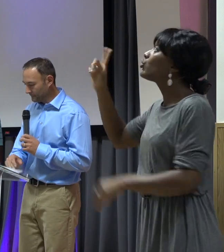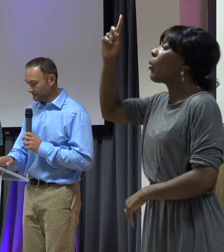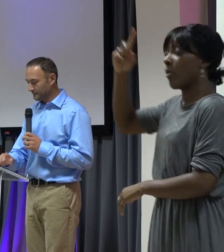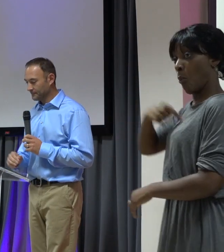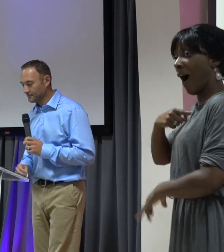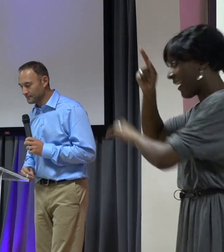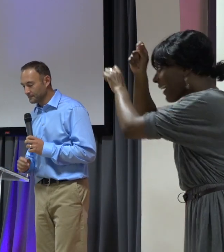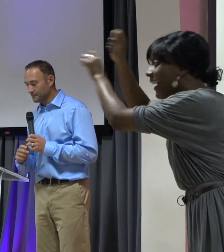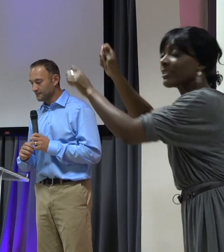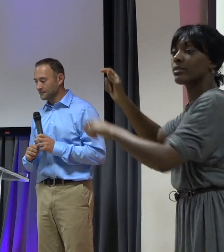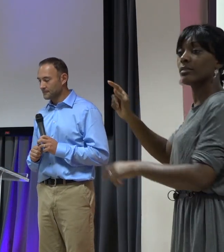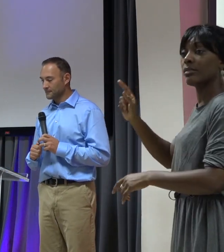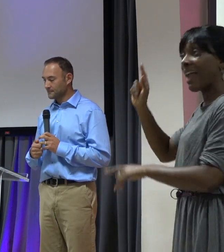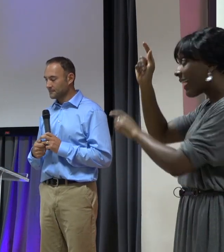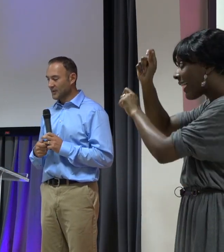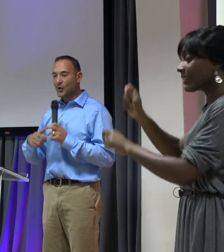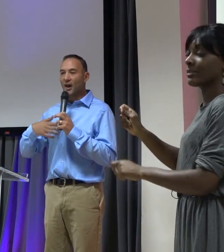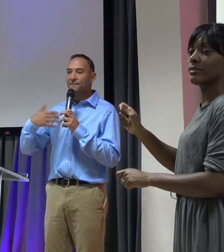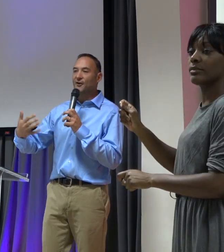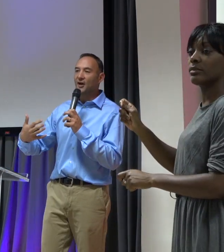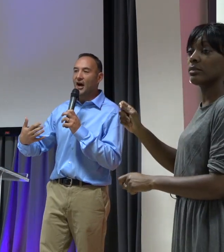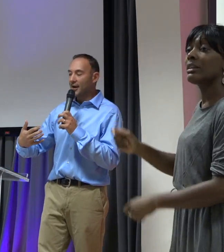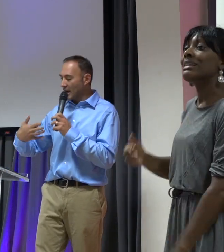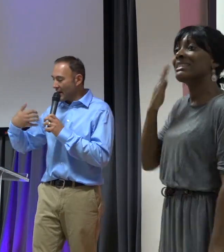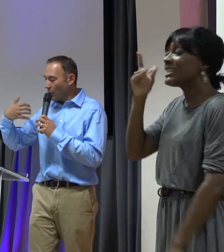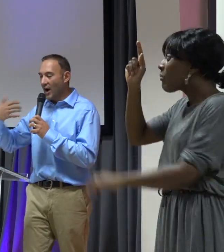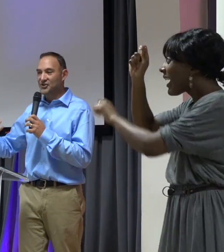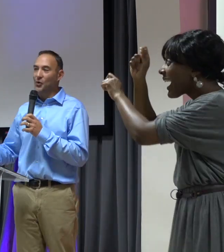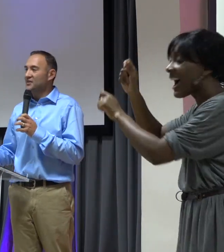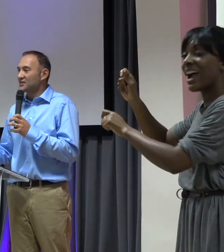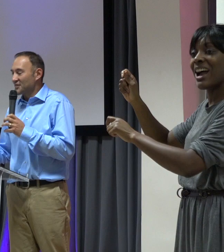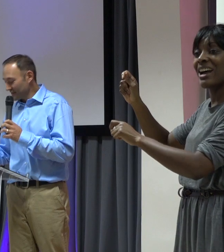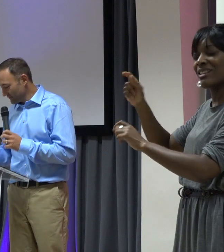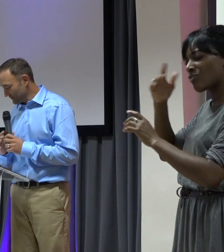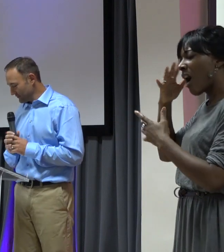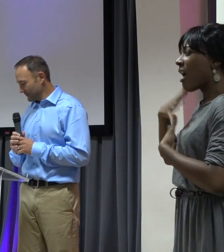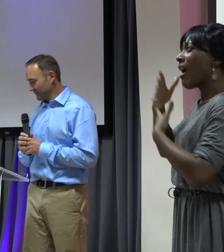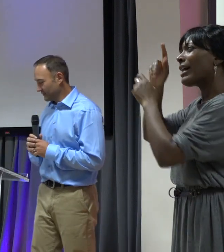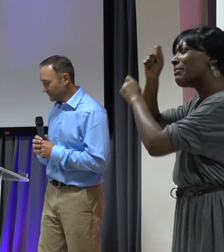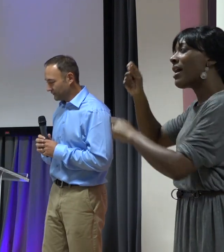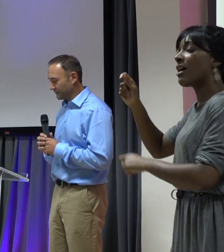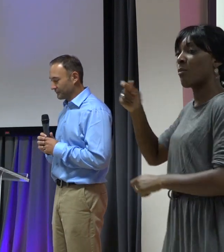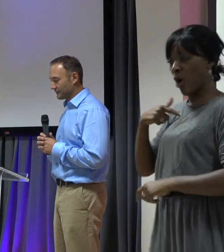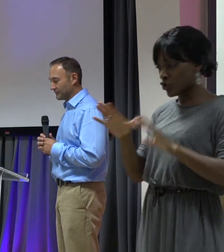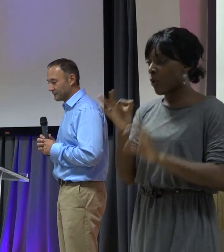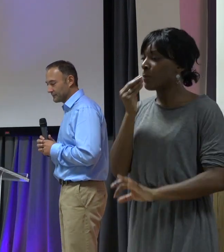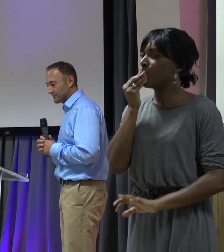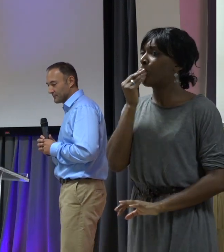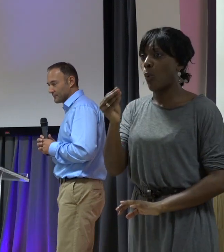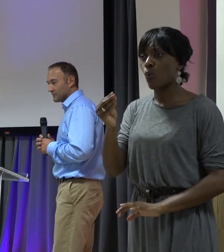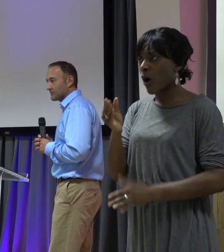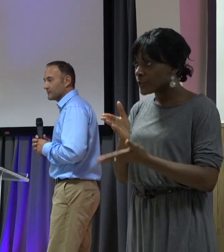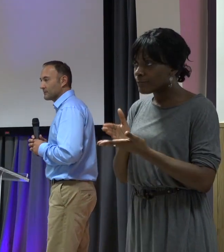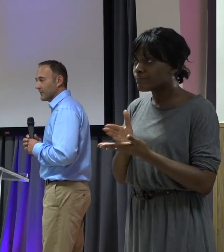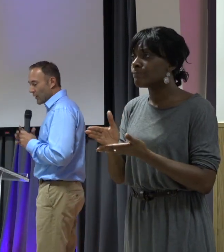reliés à notre crainte de Dieu. See, when I fear God, I make wise choices. Et quand je crains Dieu, je prends